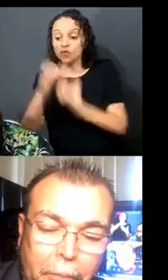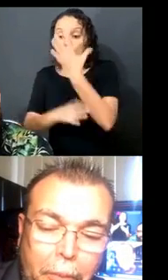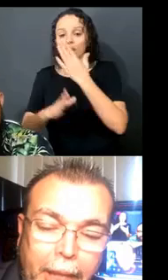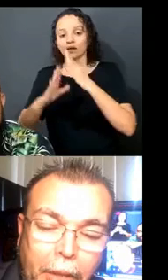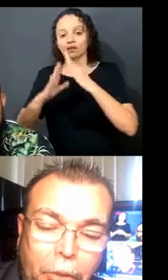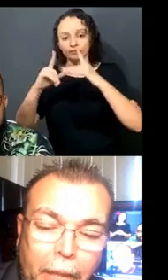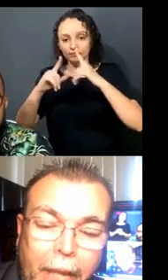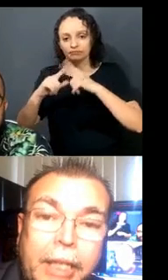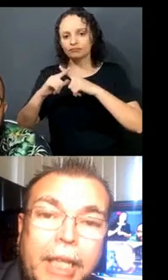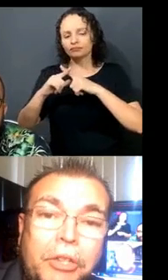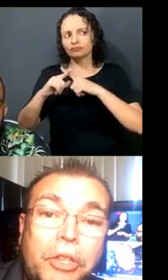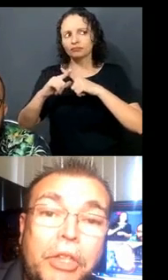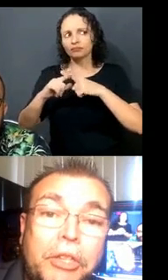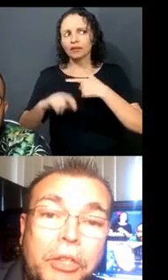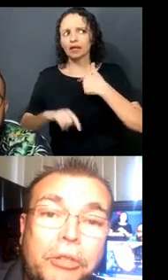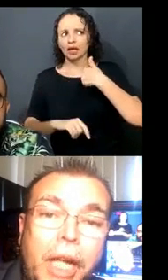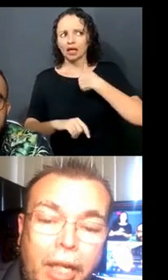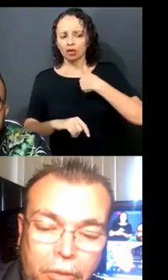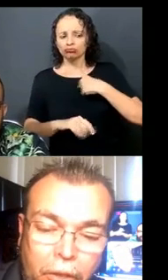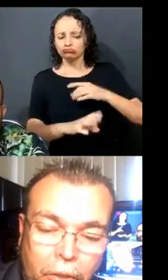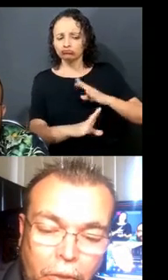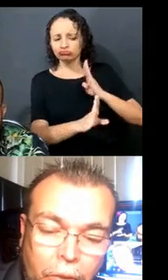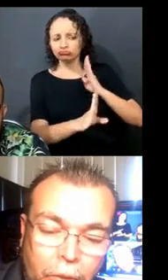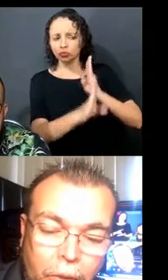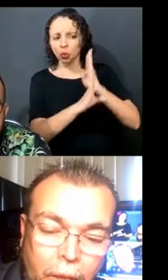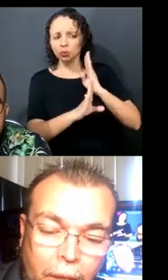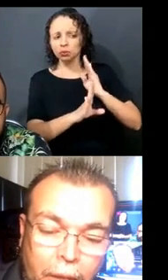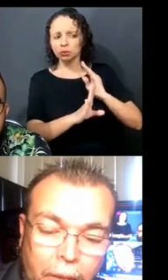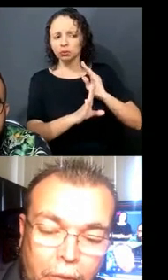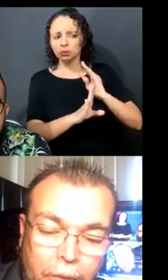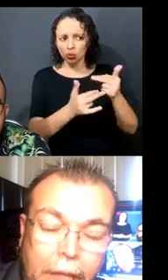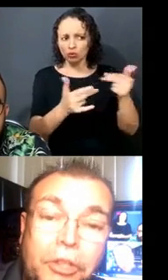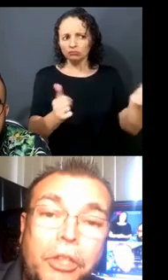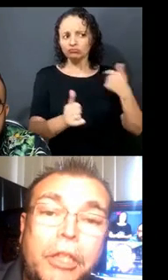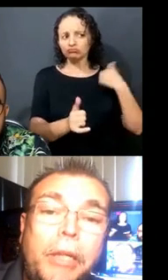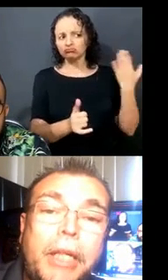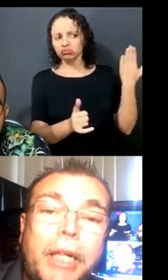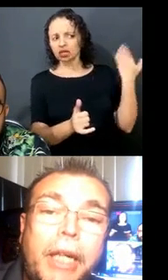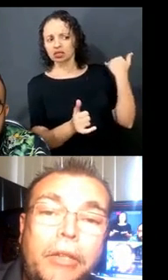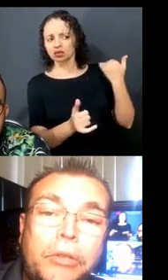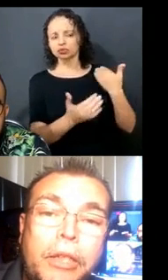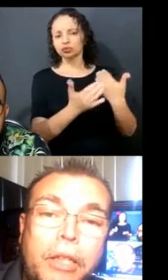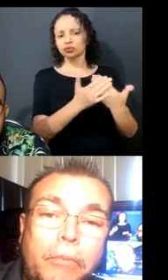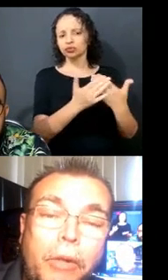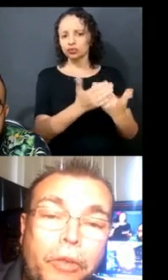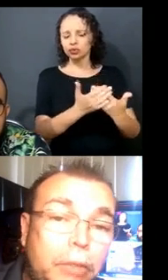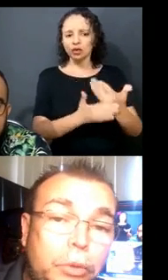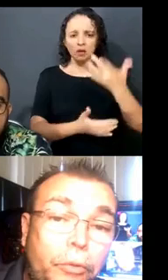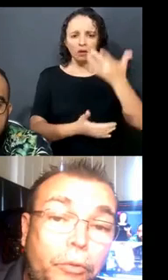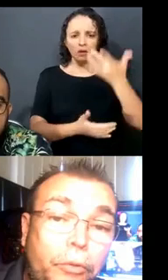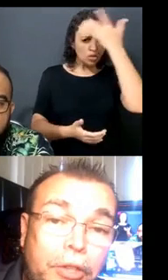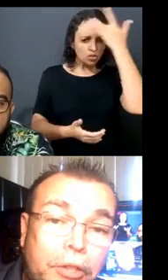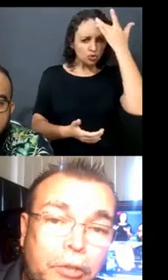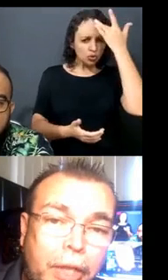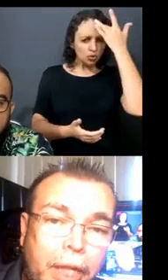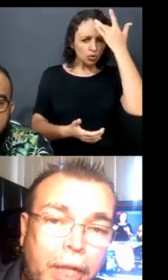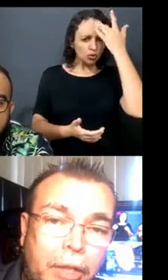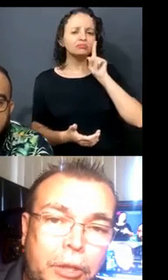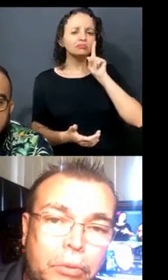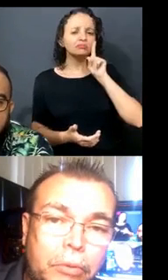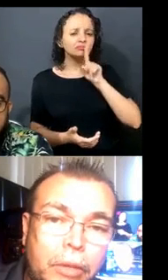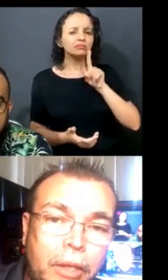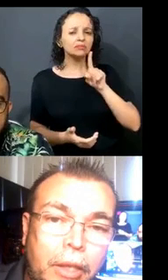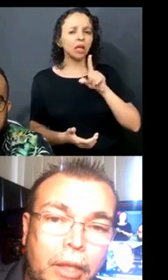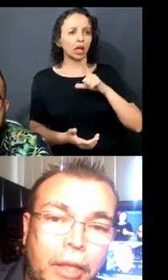me deparei com uma realidade que eu já tinha estudado. Os latino-americanos, eles têm uma influência muito forte do